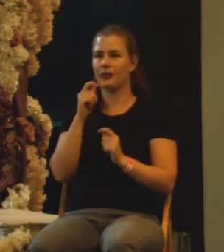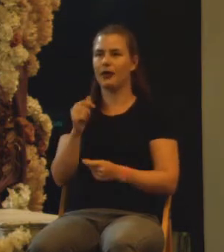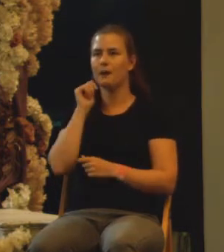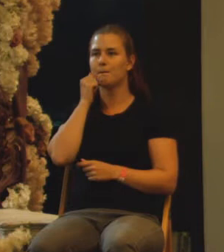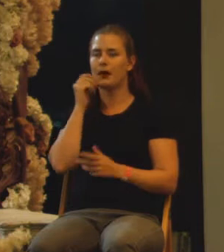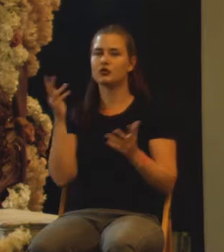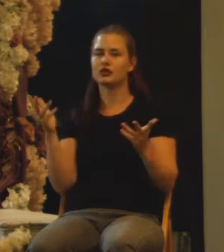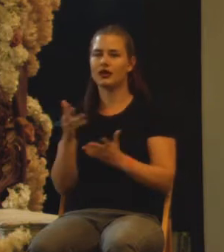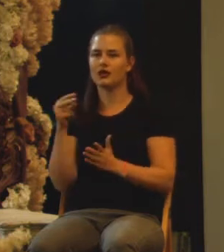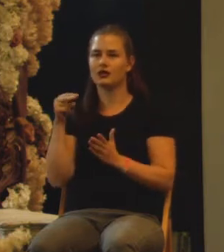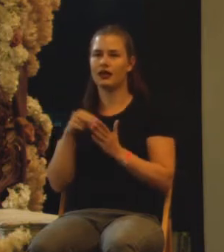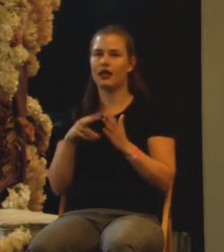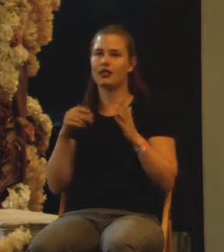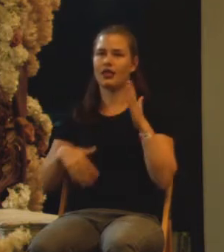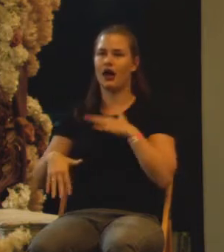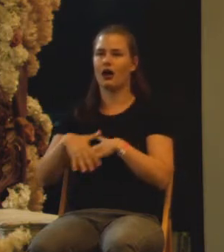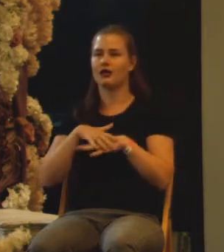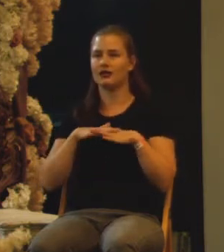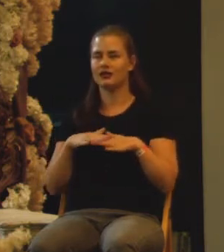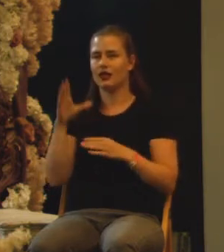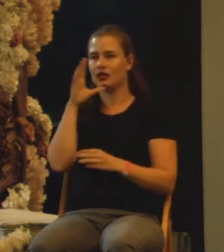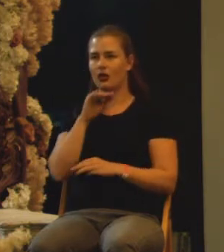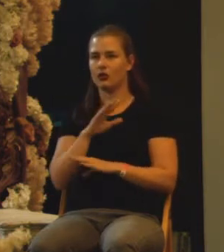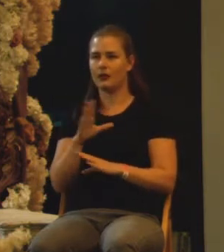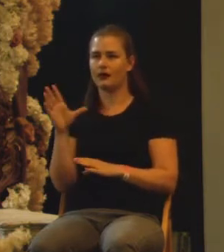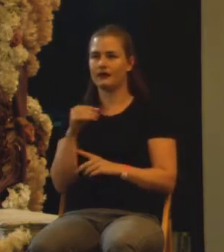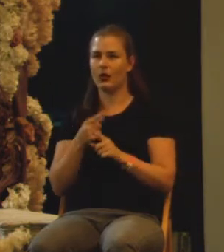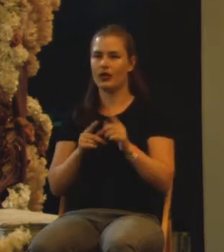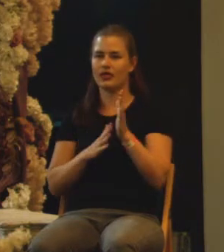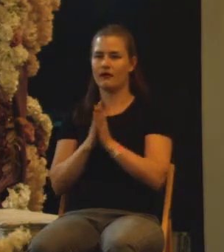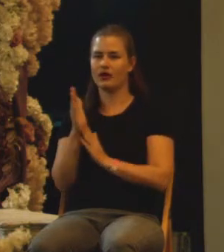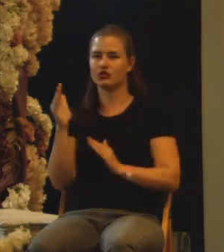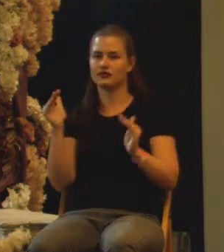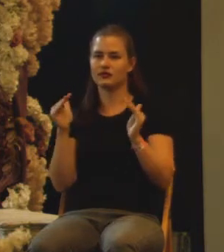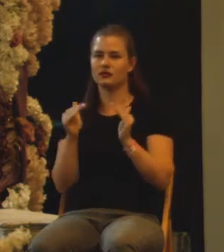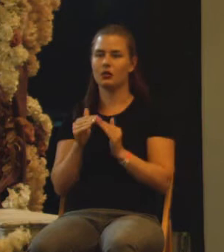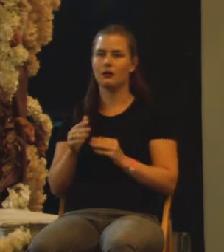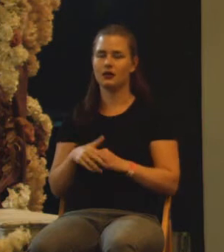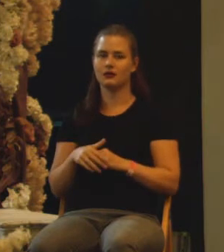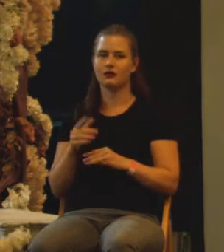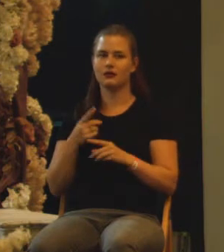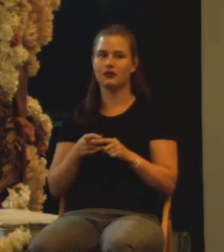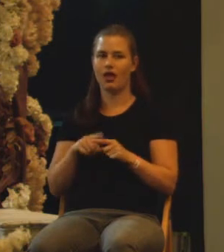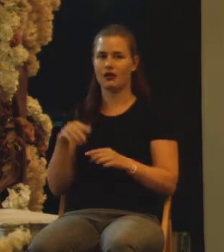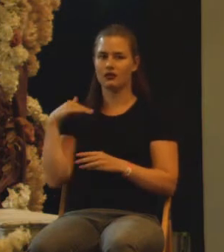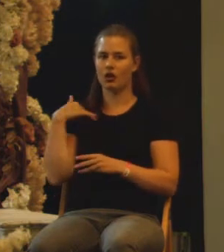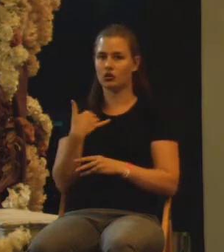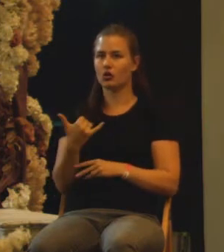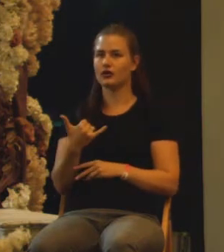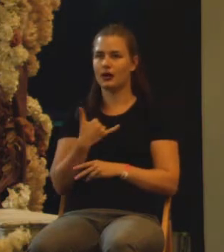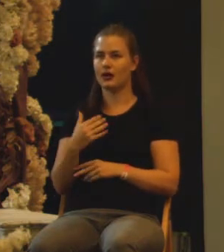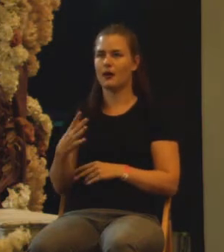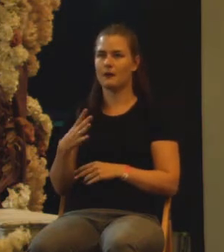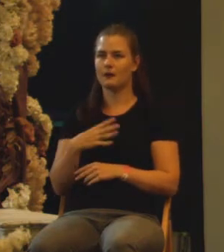Бабушки, которые стоят на рынке, не успевают все это выращивать дома. Это шок для меня